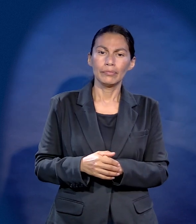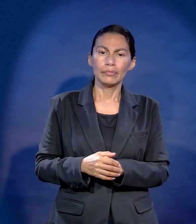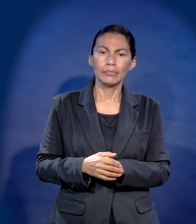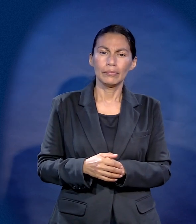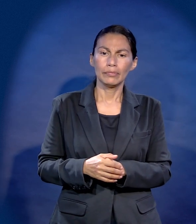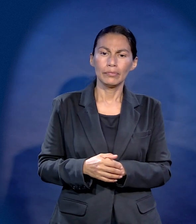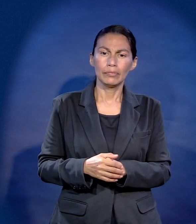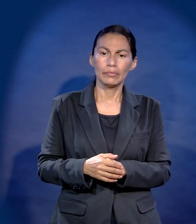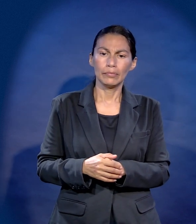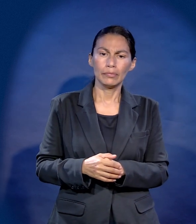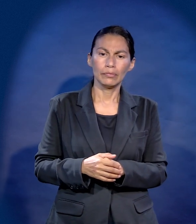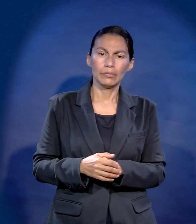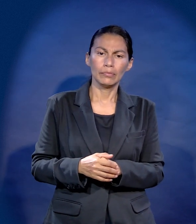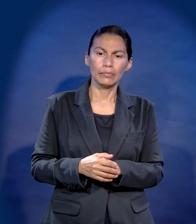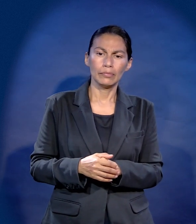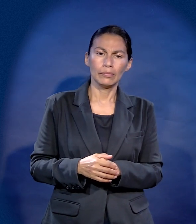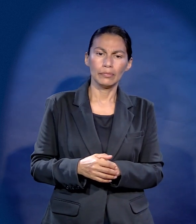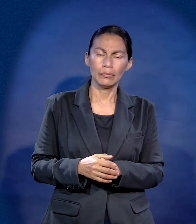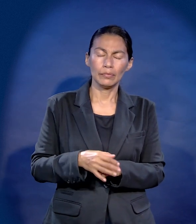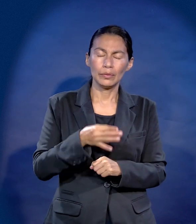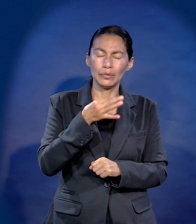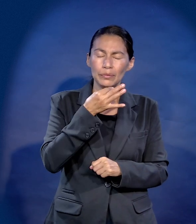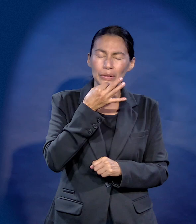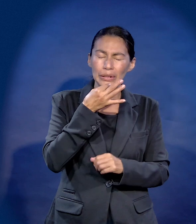bajen a la pila.